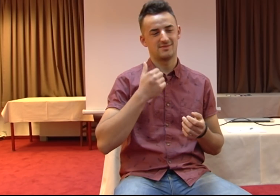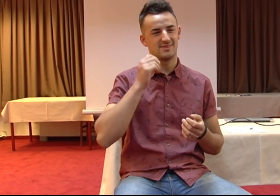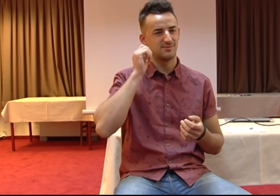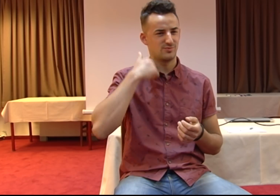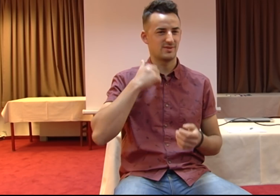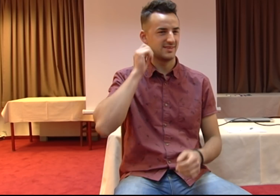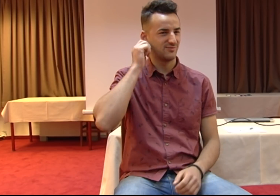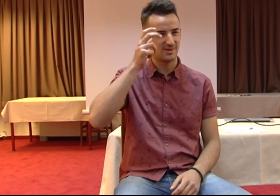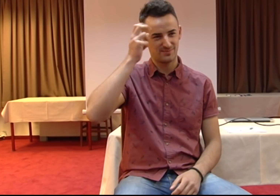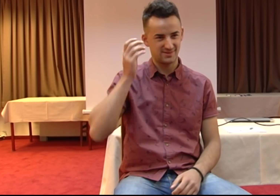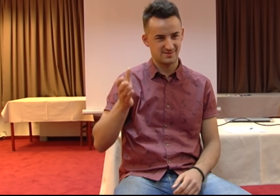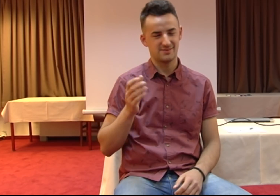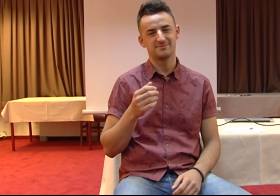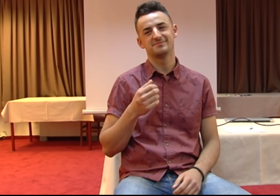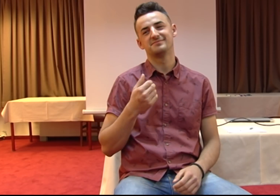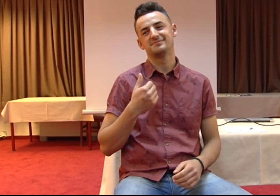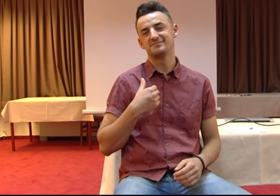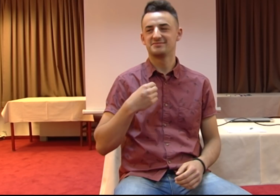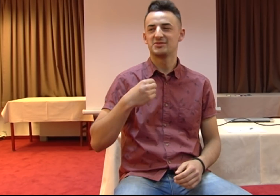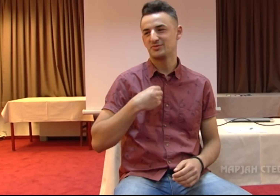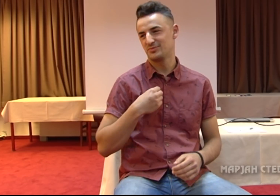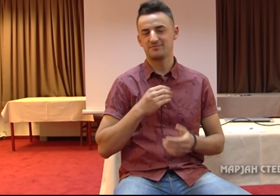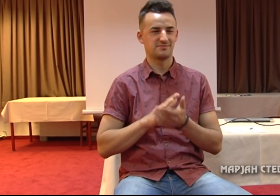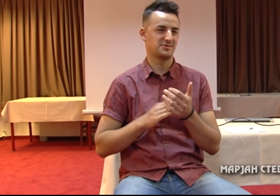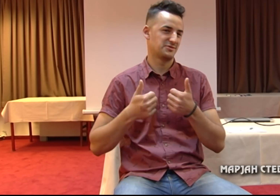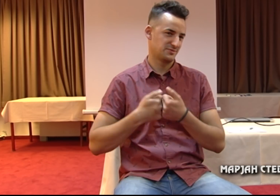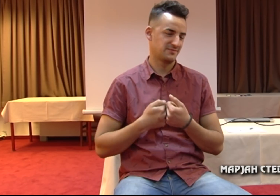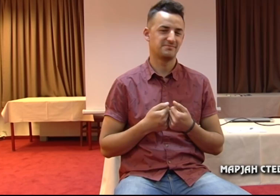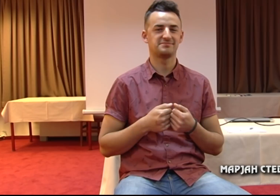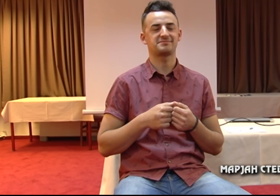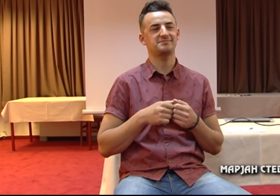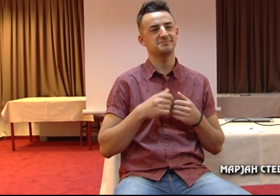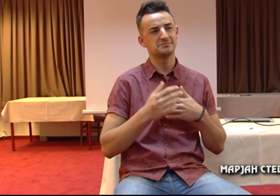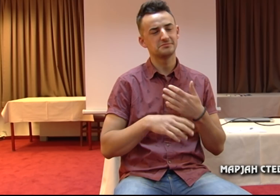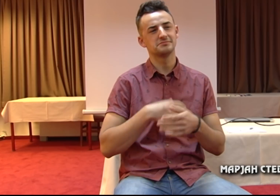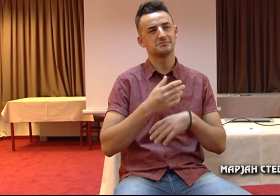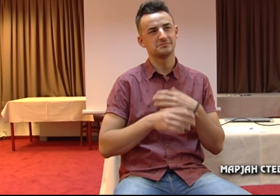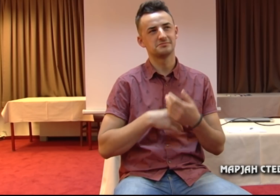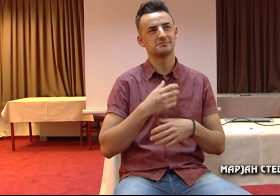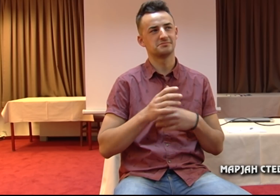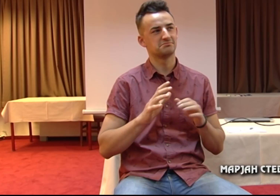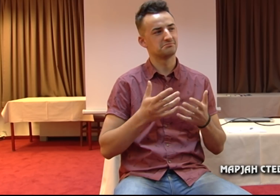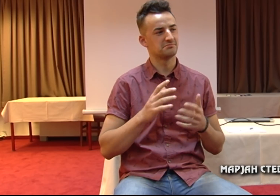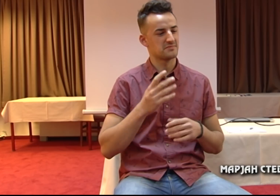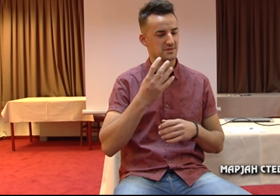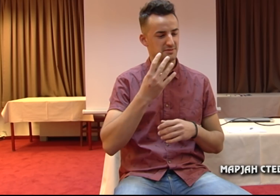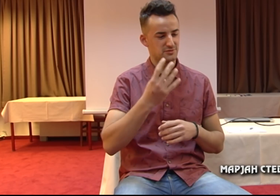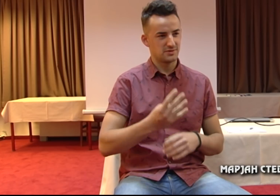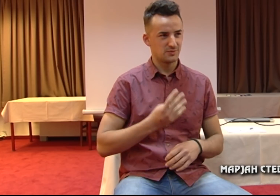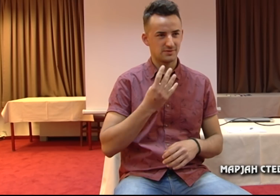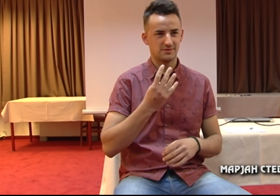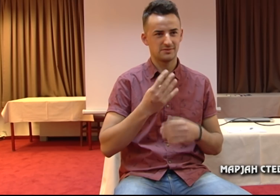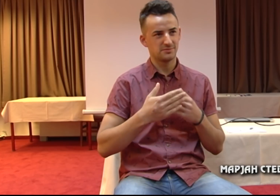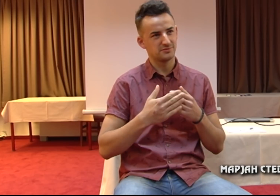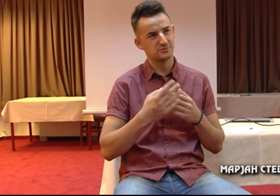Исус. Јас ги гледав одстрана и ми беа интересни двете како уживаа во разговор. Јас го сакав и тогаш Господ Исус Христос,